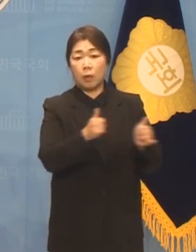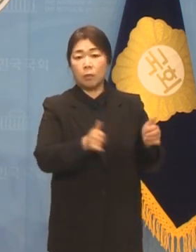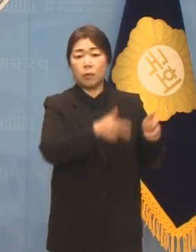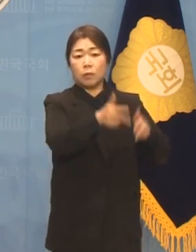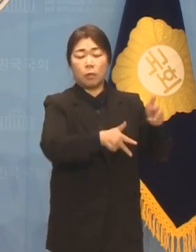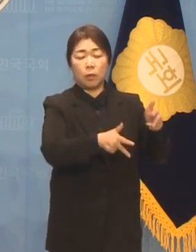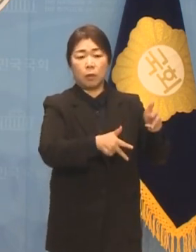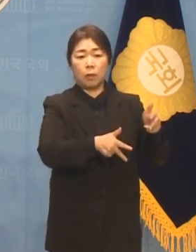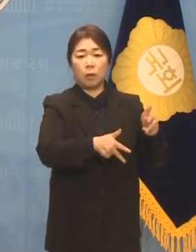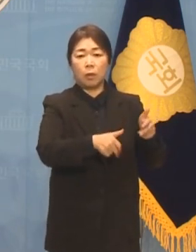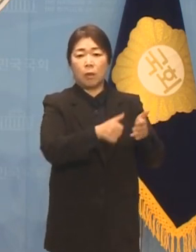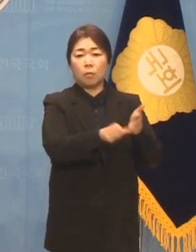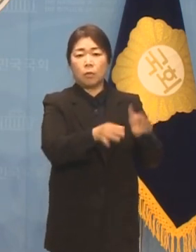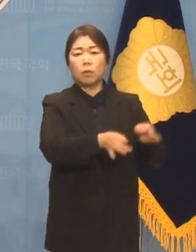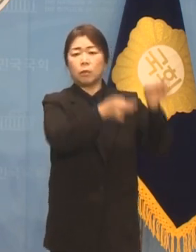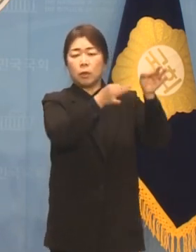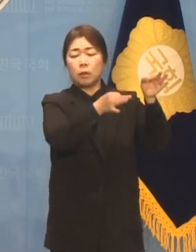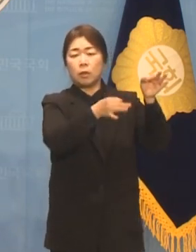견디기 힘든